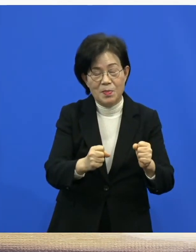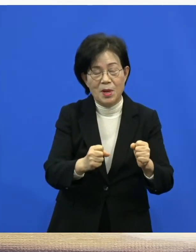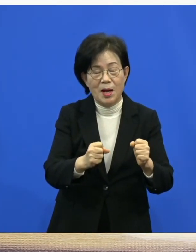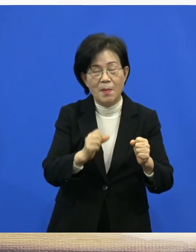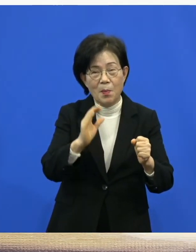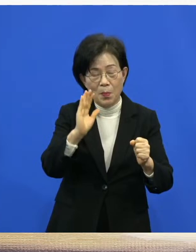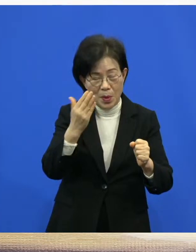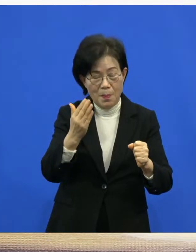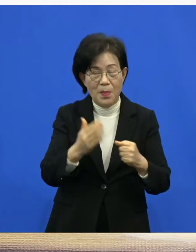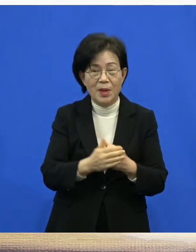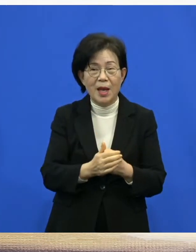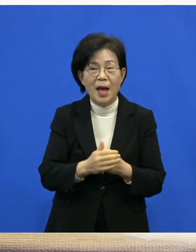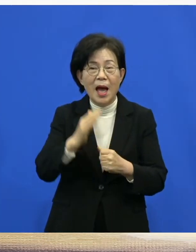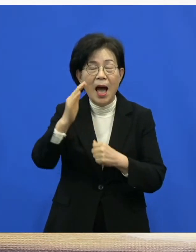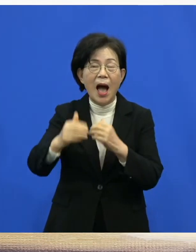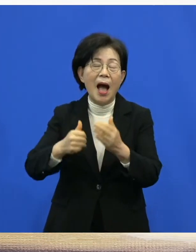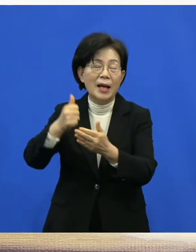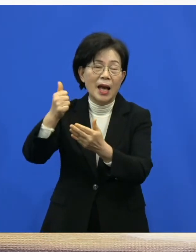하나님은